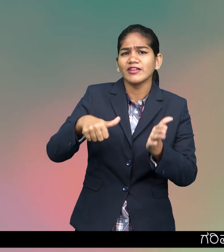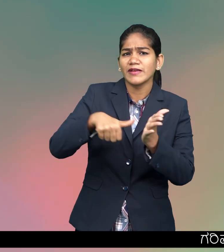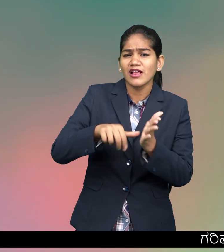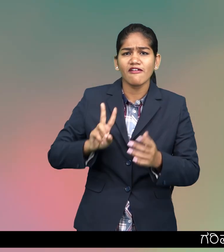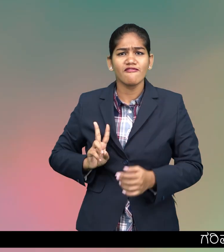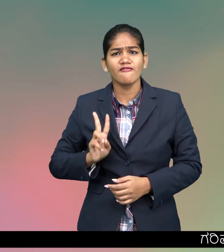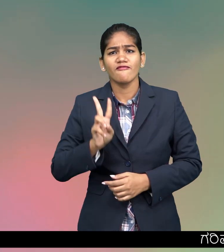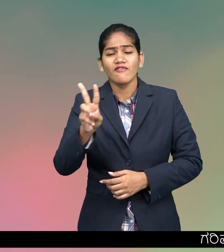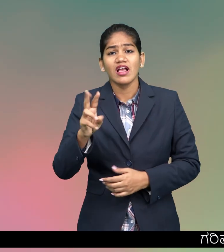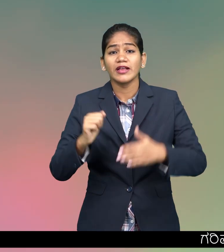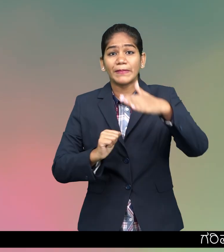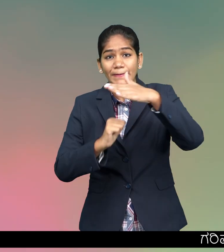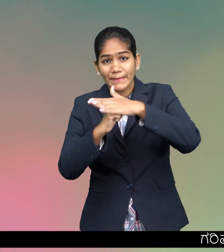ಗರಿಷ್ಠ ತಾಪಮಾನ,